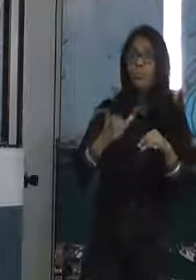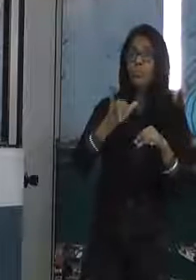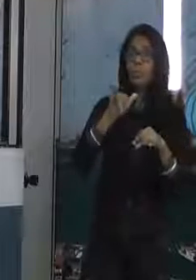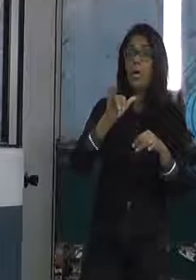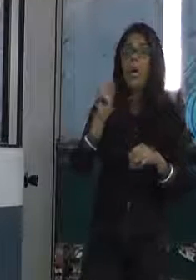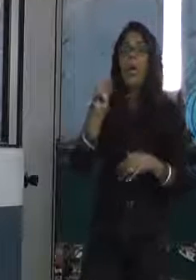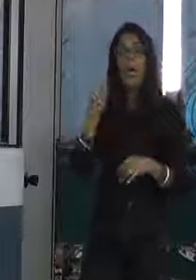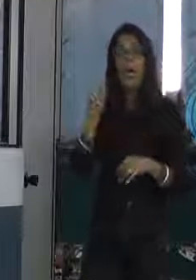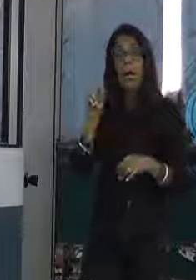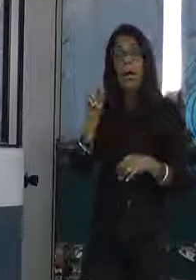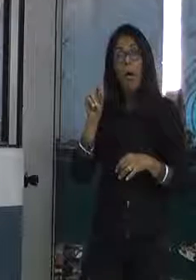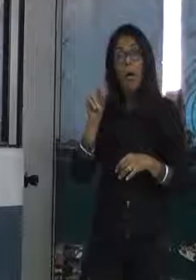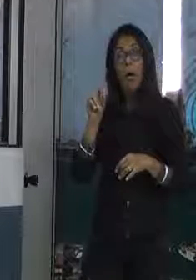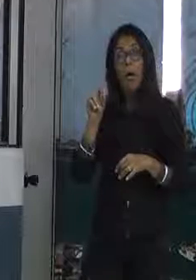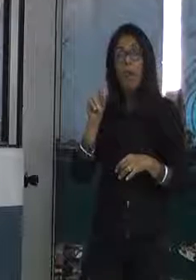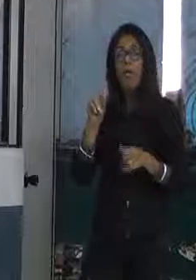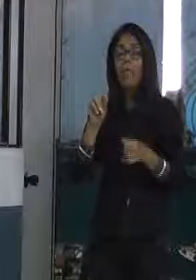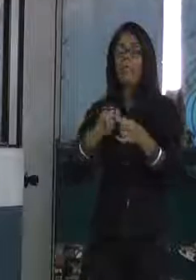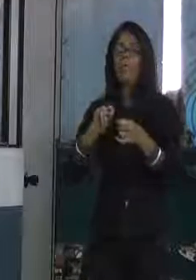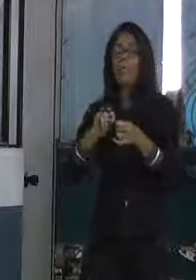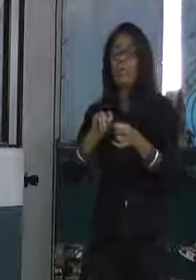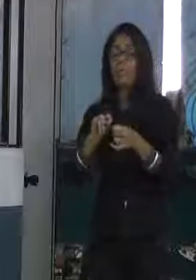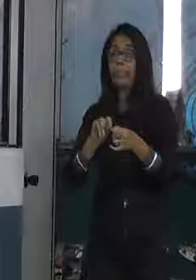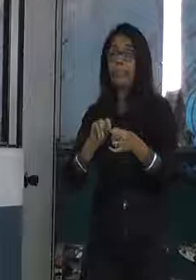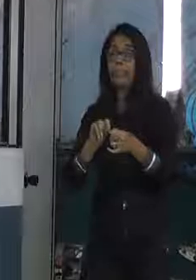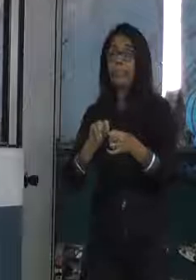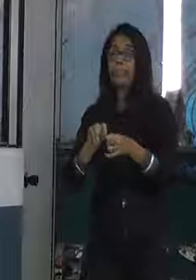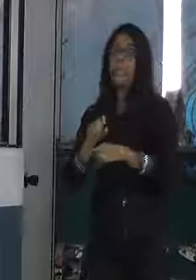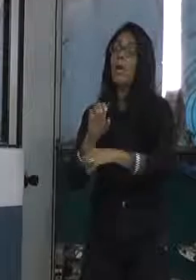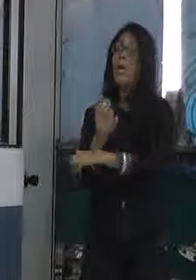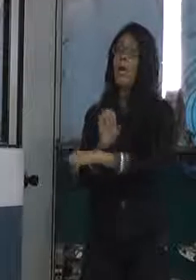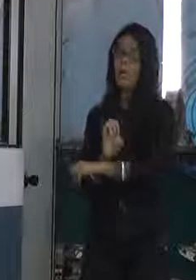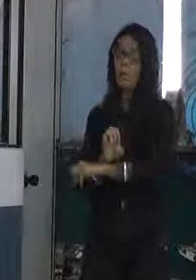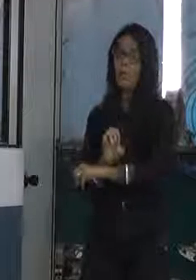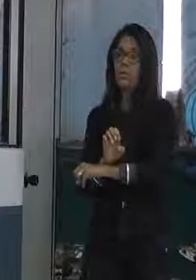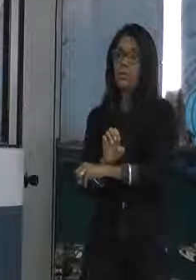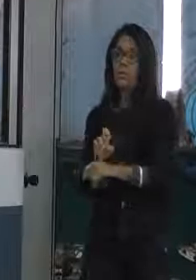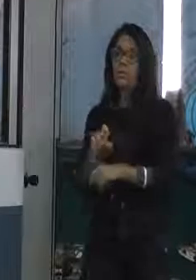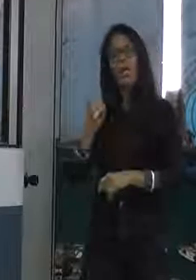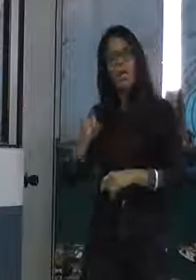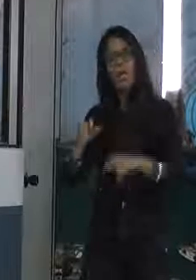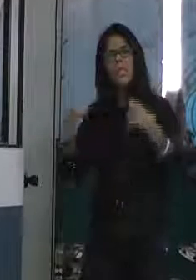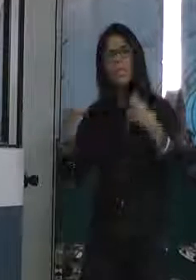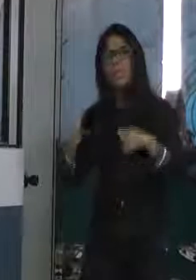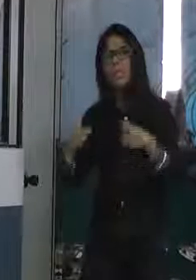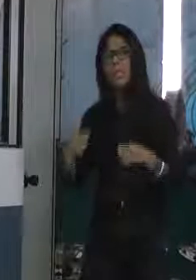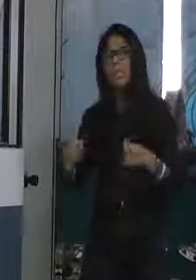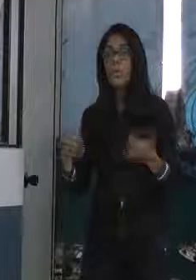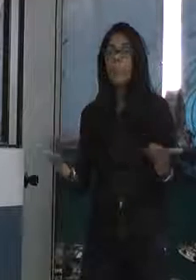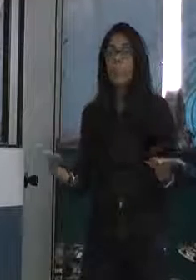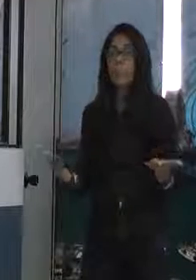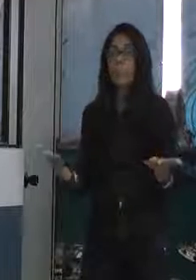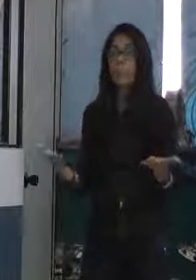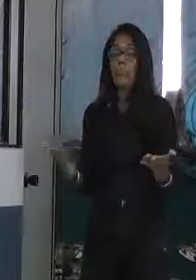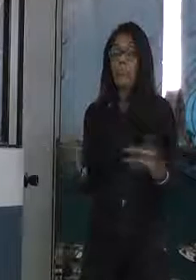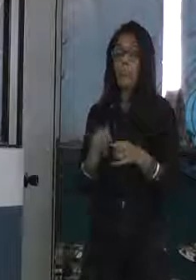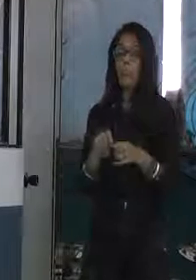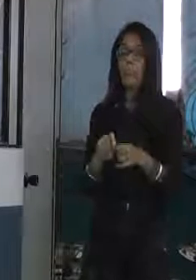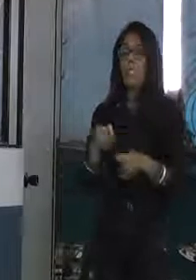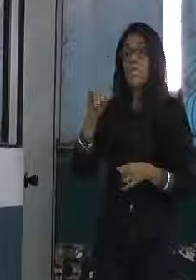Estado, através desse helicóptero. Se for alguma coisa que o Costa do Cacau não faça, então fica mais